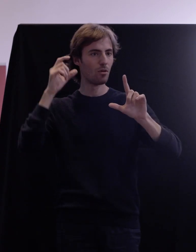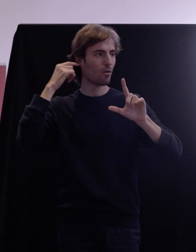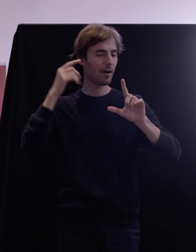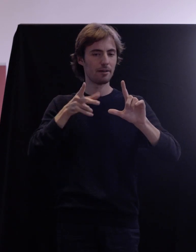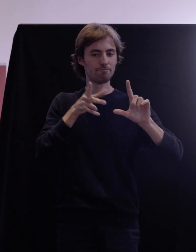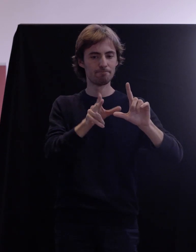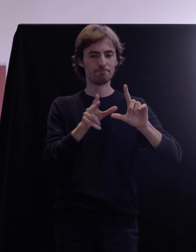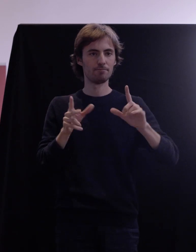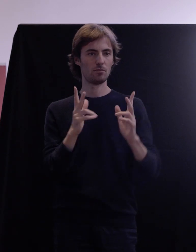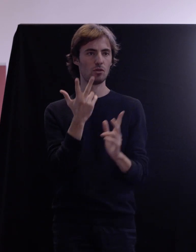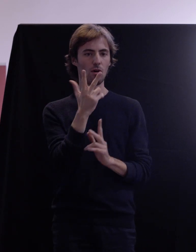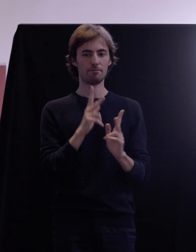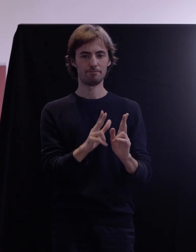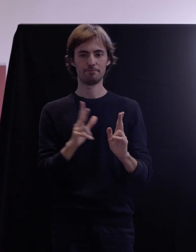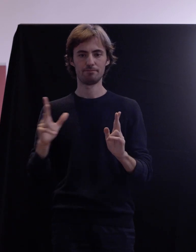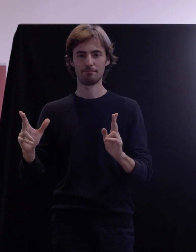parties.